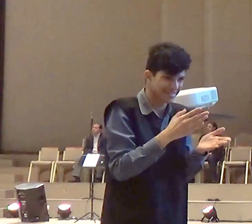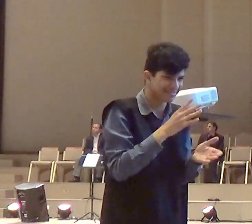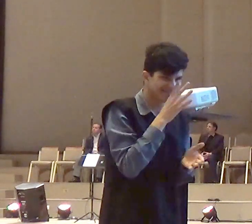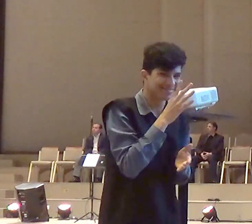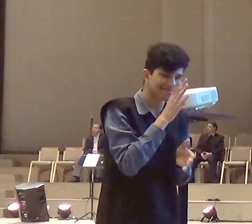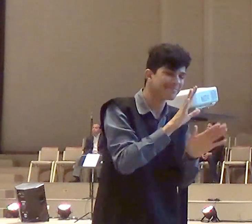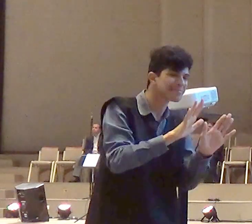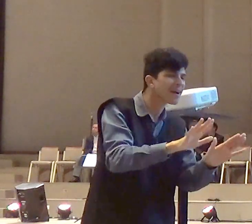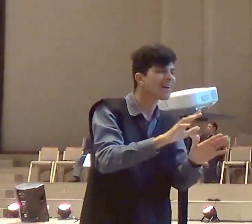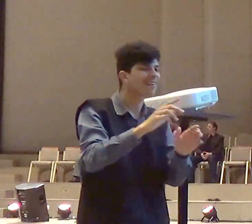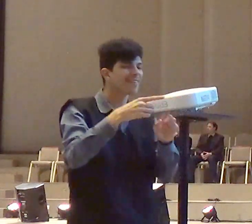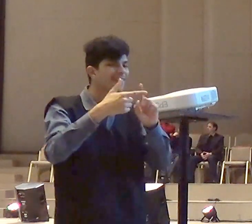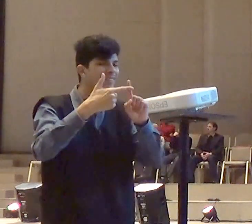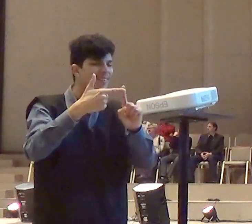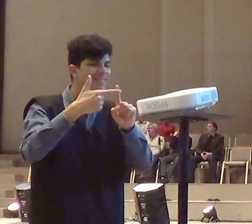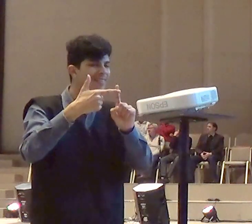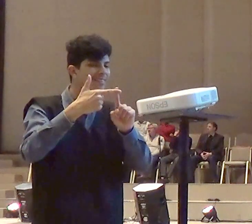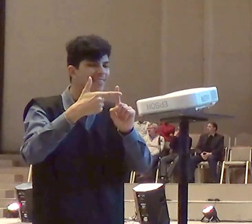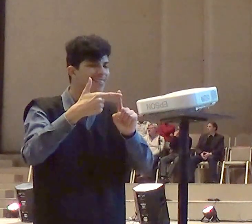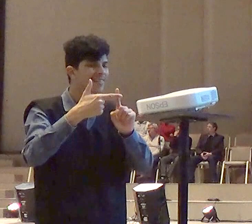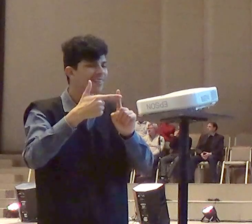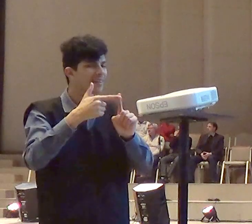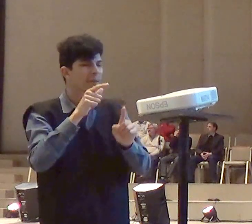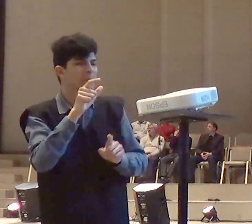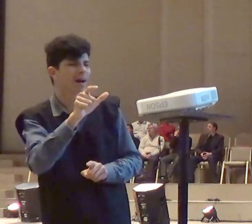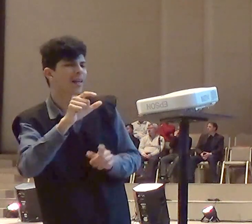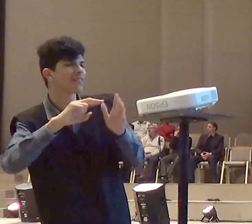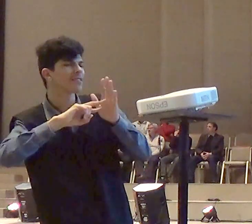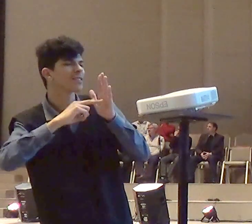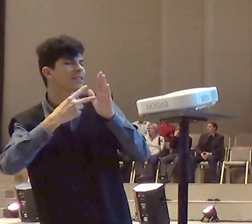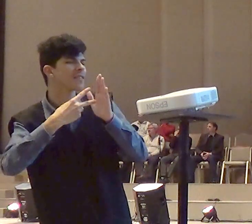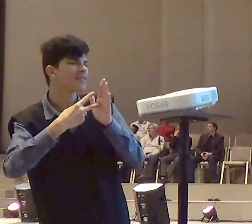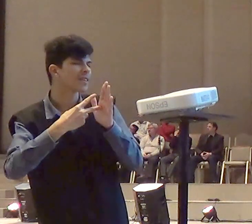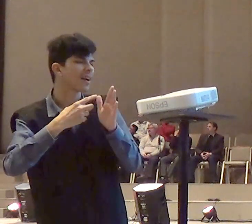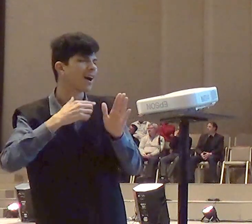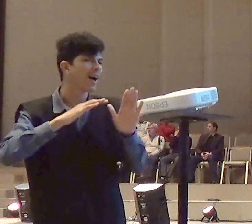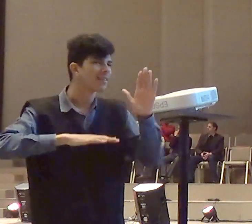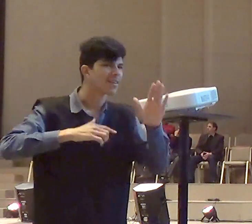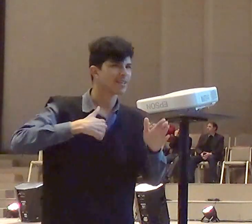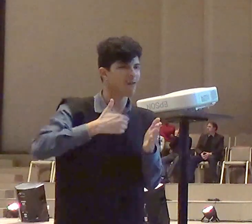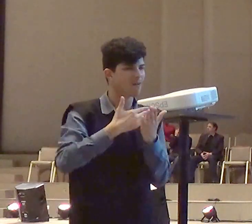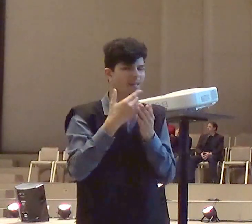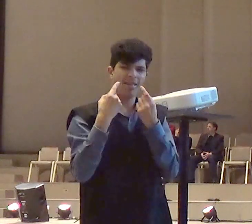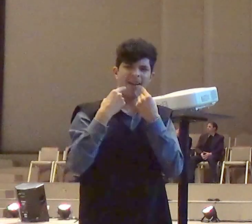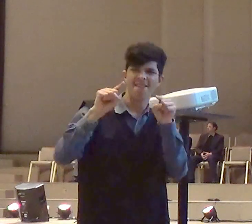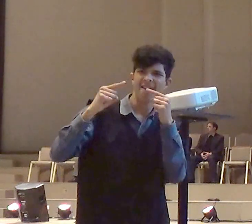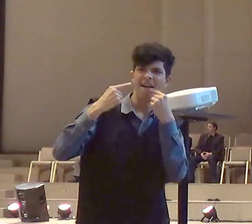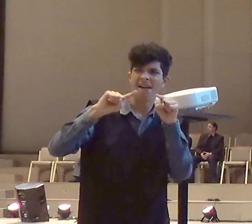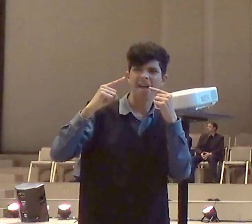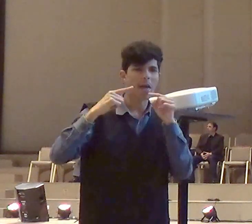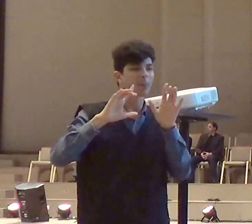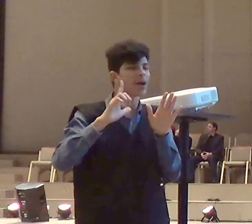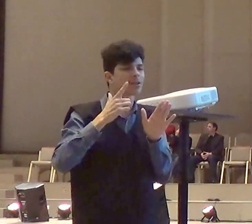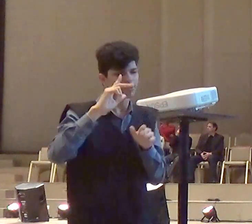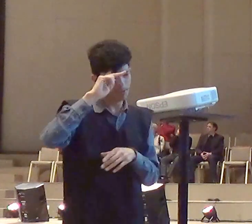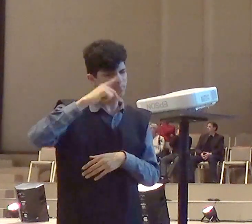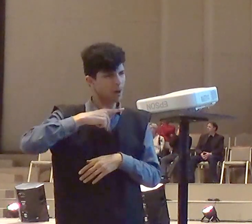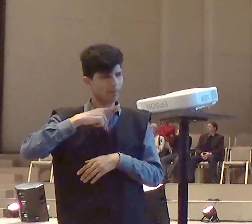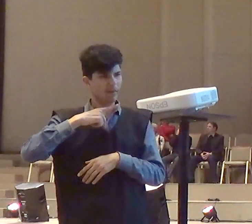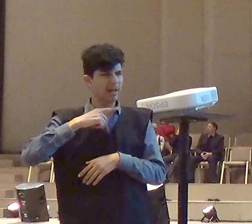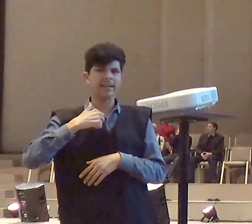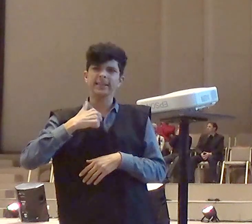para ficar curtindo sozinho o amargo da minha alma Eu